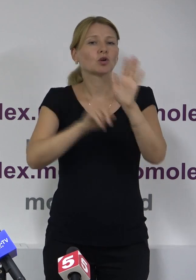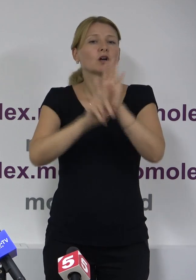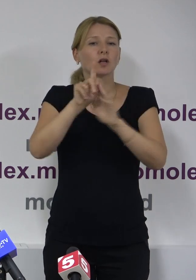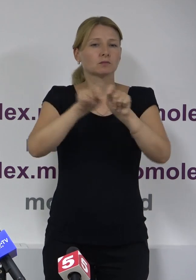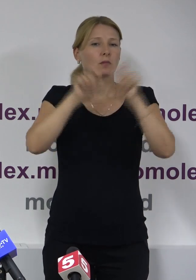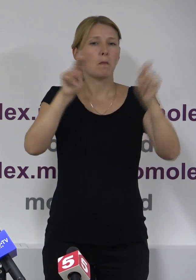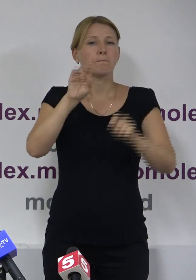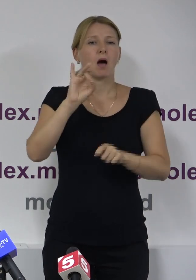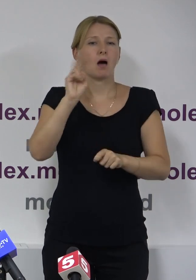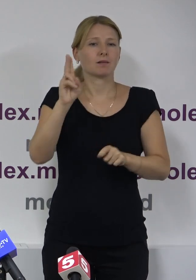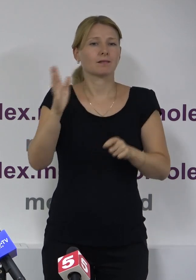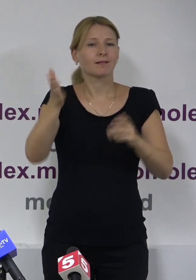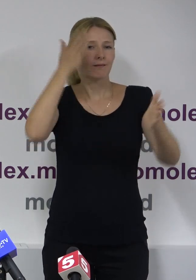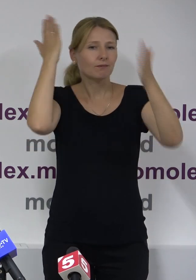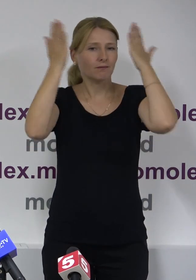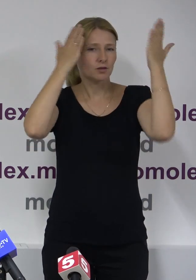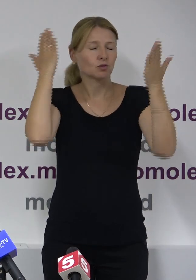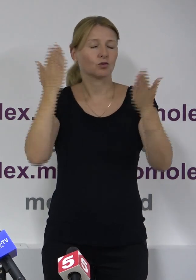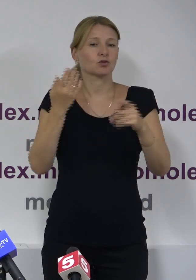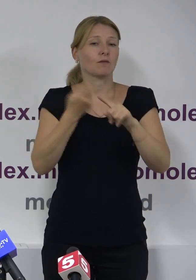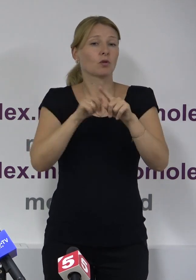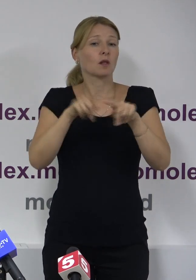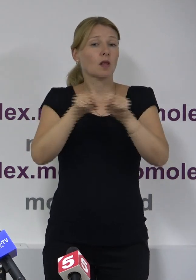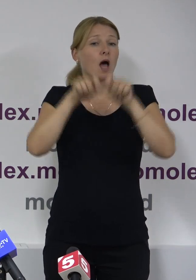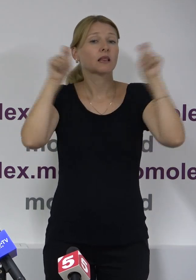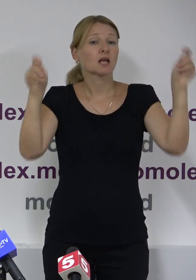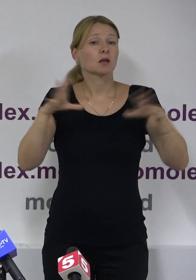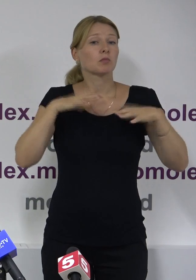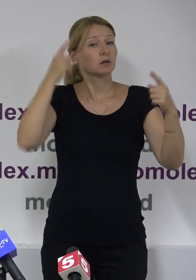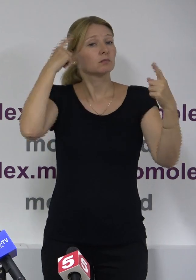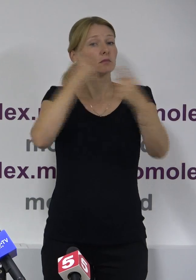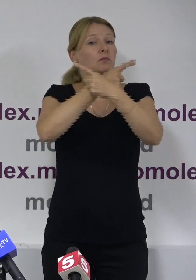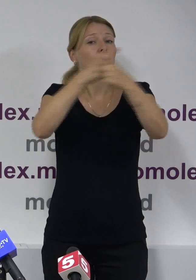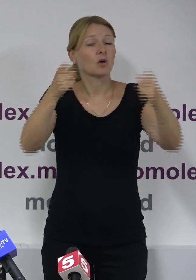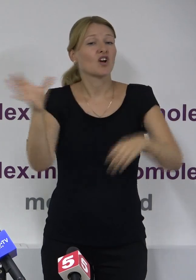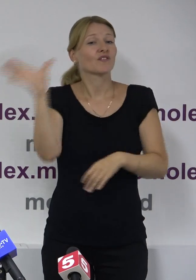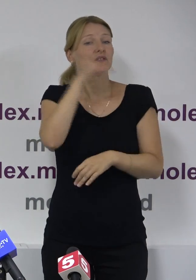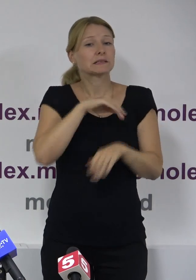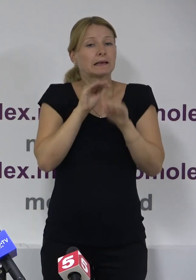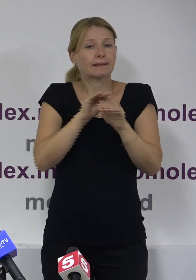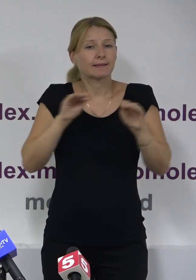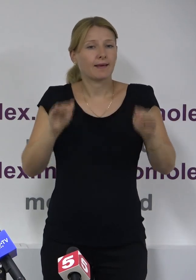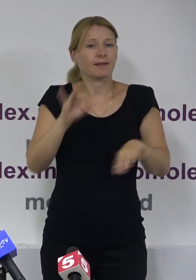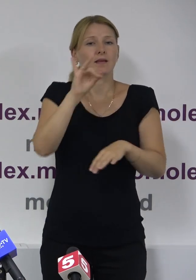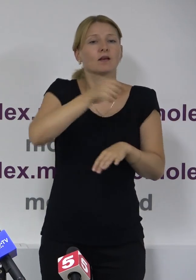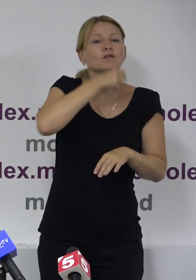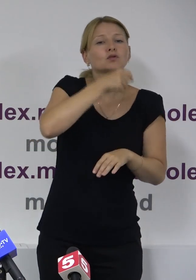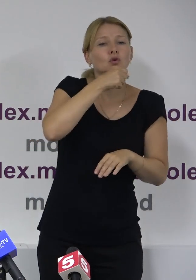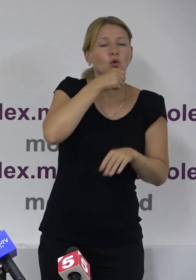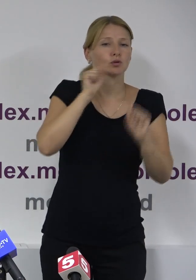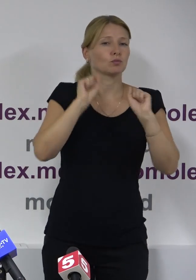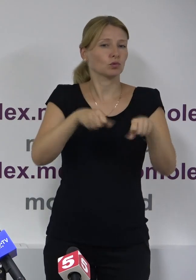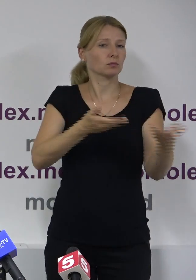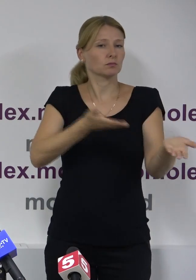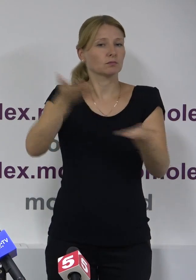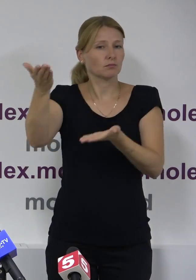de distracții. La deschidere s-a anunțat că toți adulții și copiii vor beneficia în următoarea perioadă